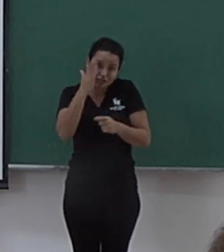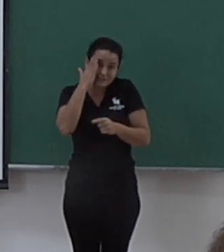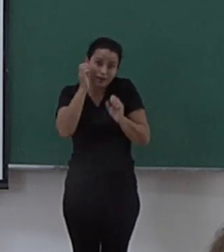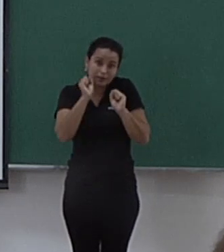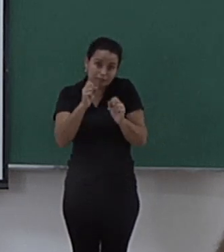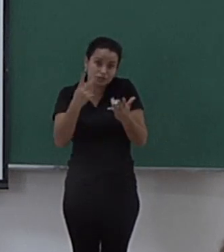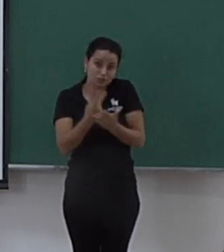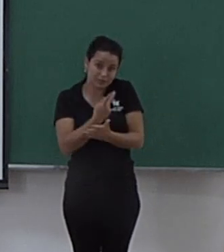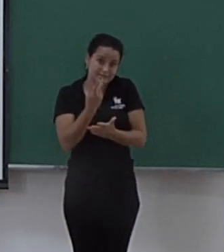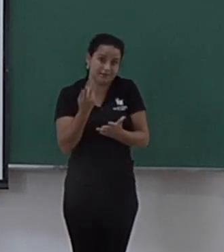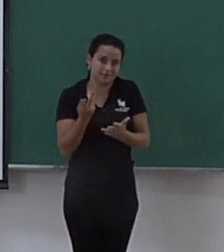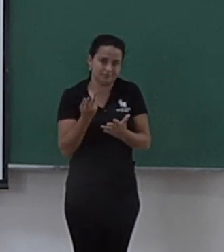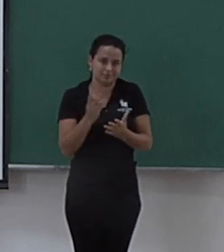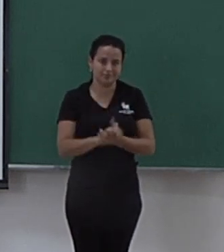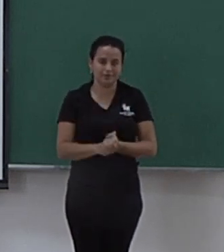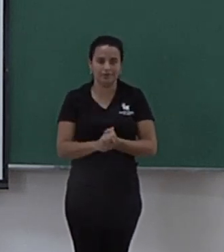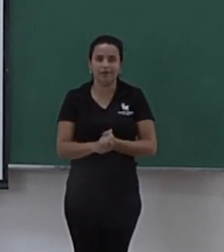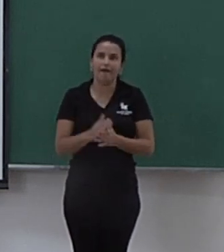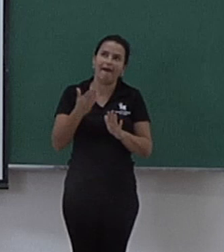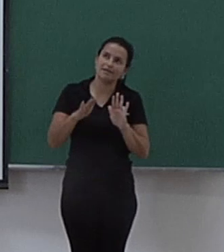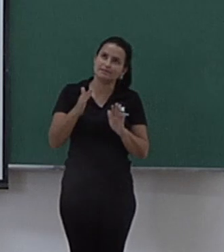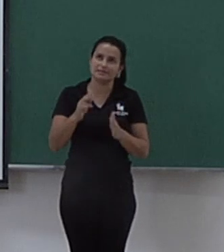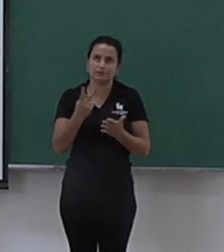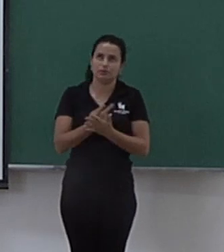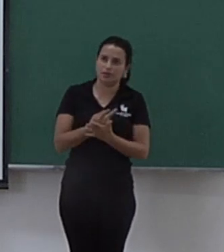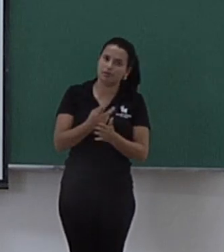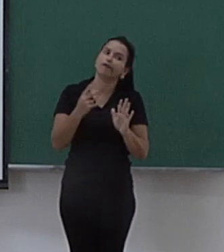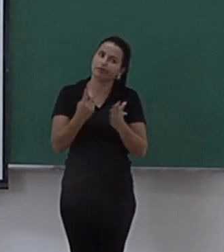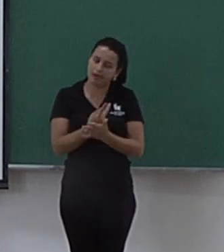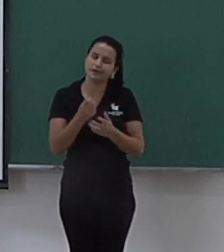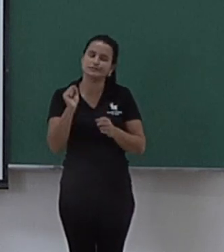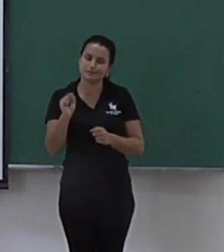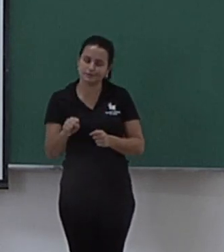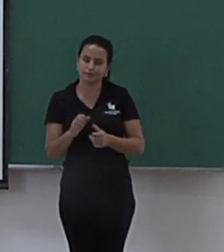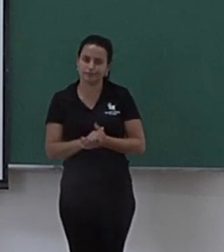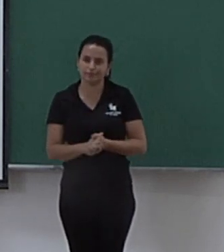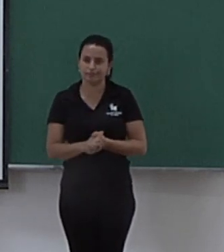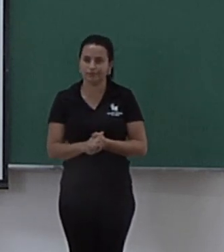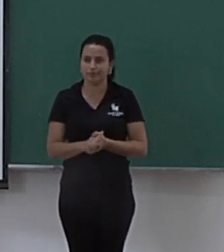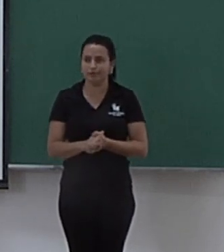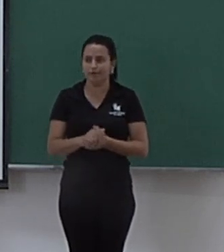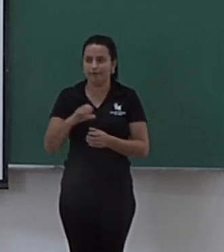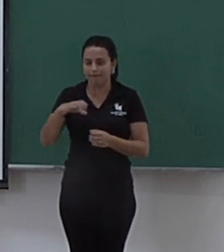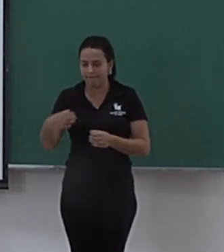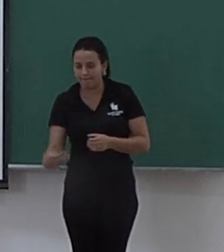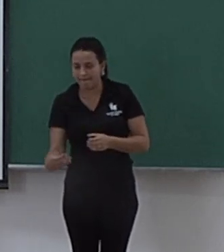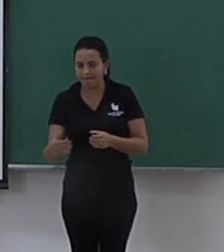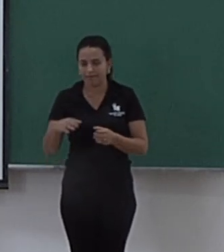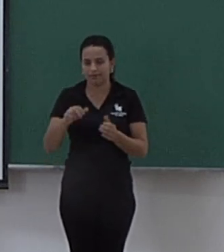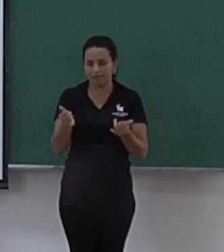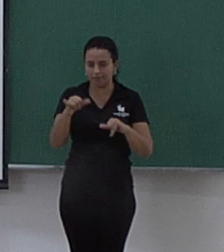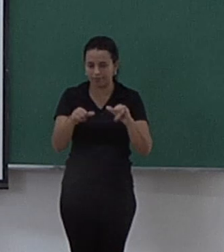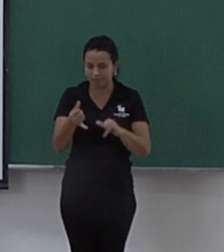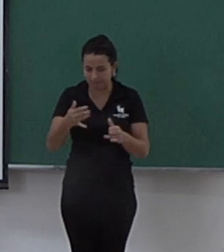Por isso é acidente, né? Você fala, isso não acontece comigo, mas acontece, infelizmente. Cai a pipeta, você derrama,